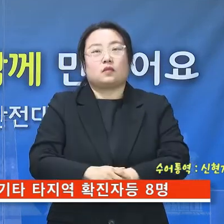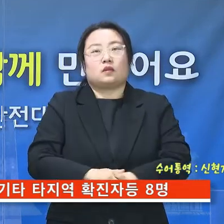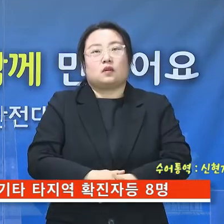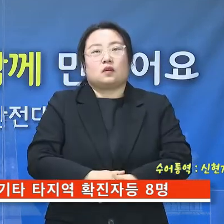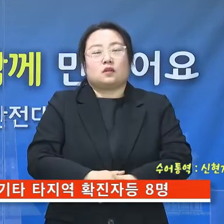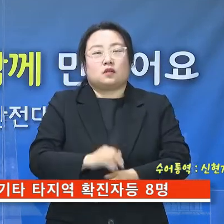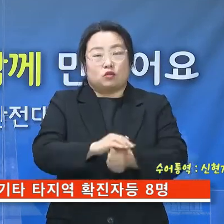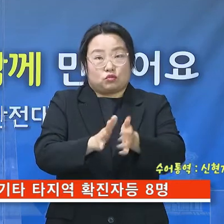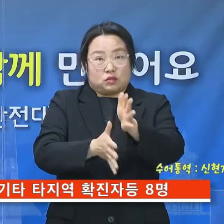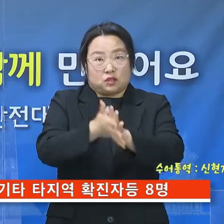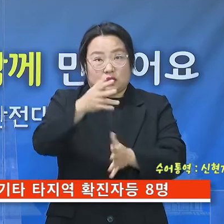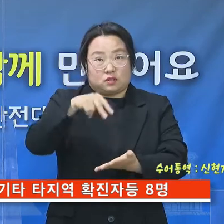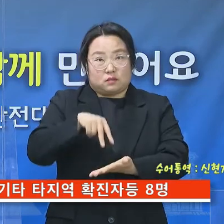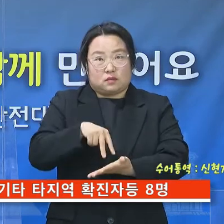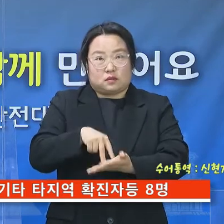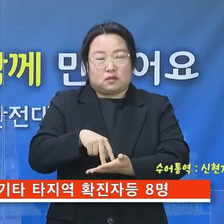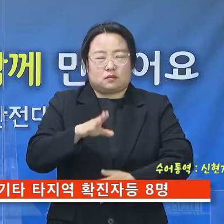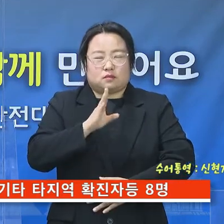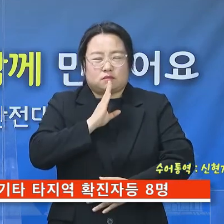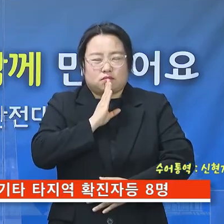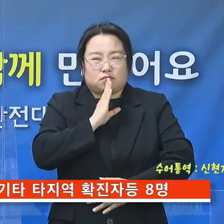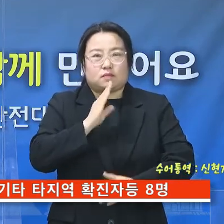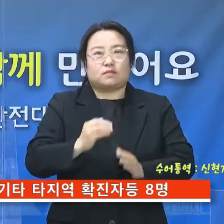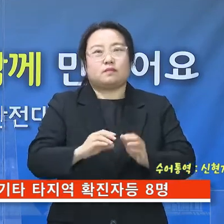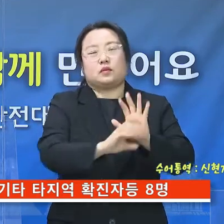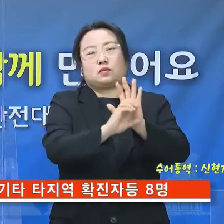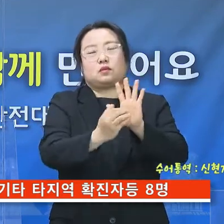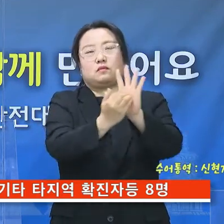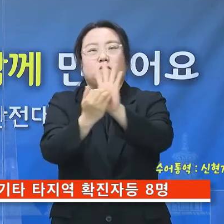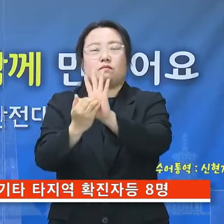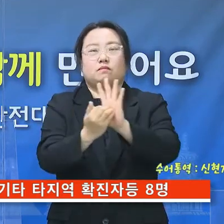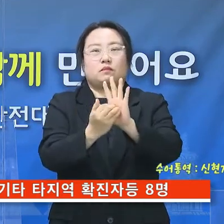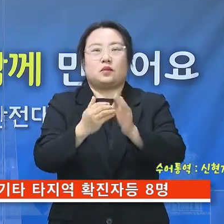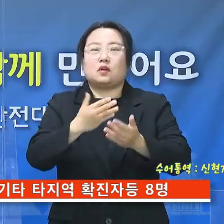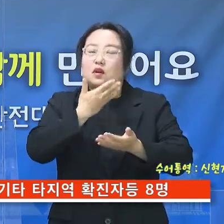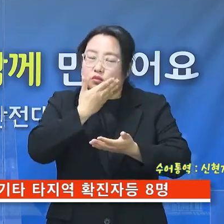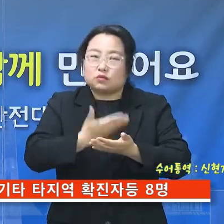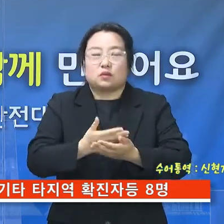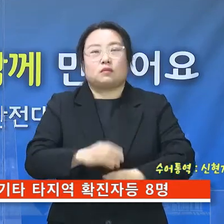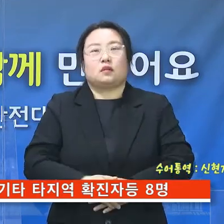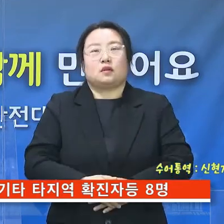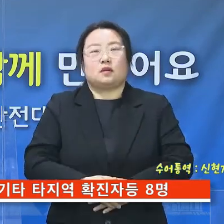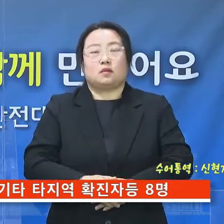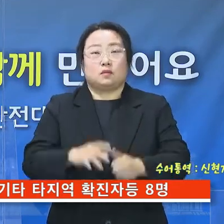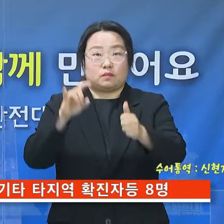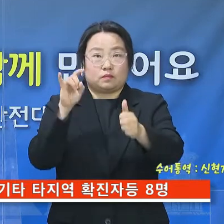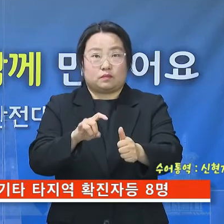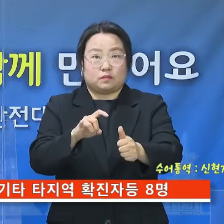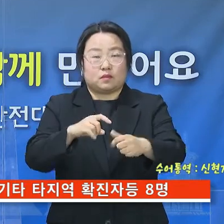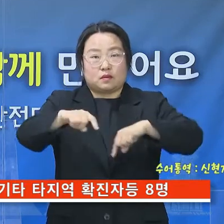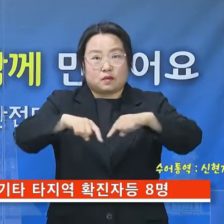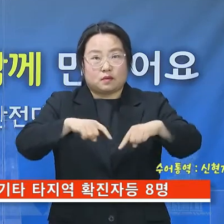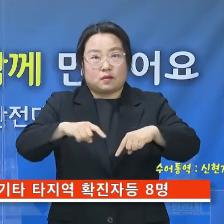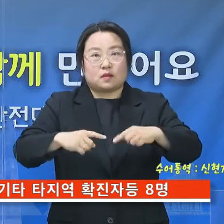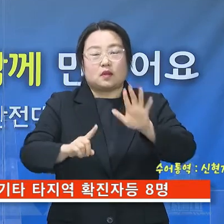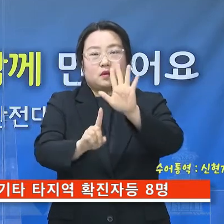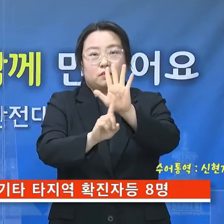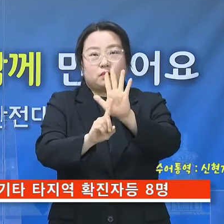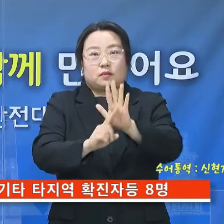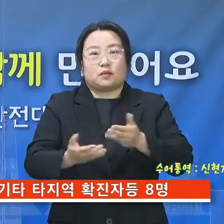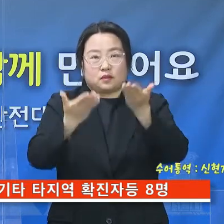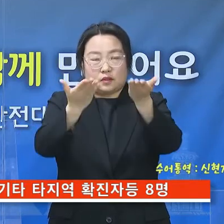방역 상황이 여전히 매우 중요한 상황입니다 이에 따라 박진 자 발생 현황과 조치 사항에 대해서 시민 여러분께